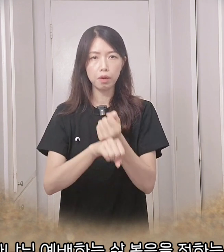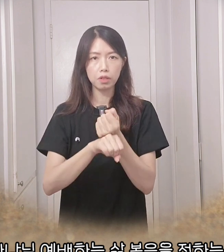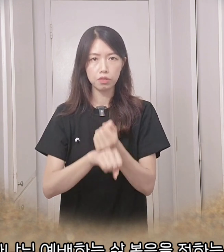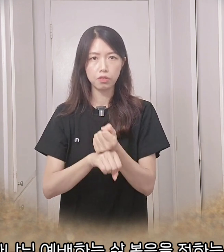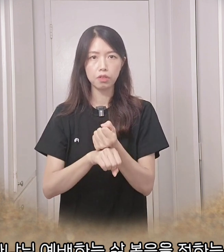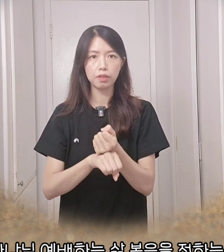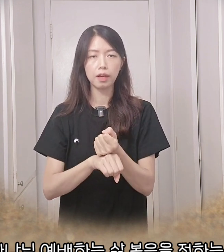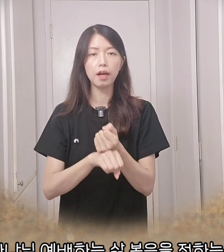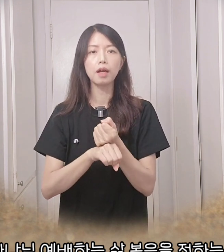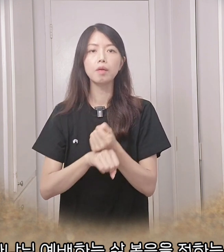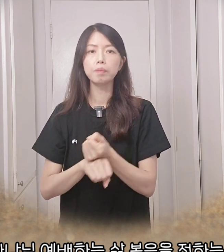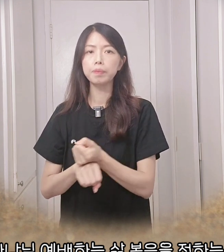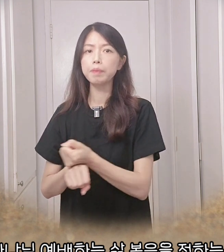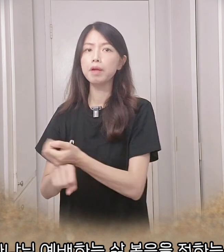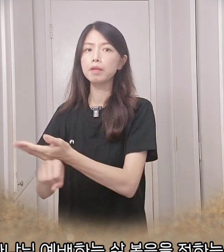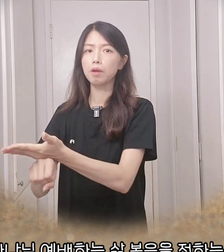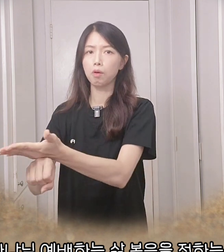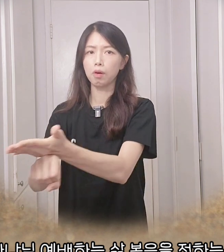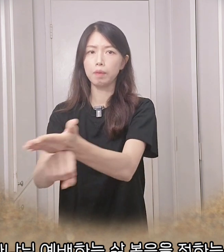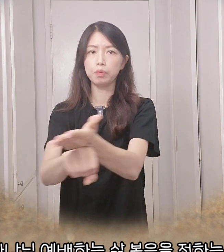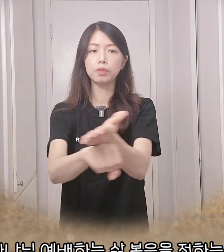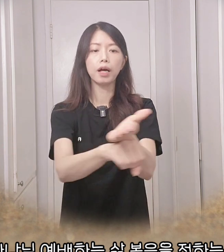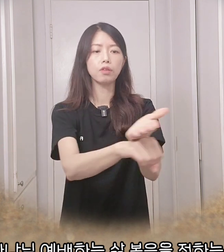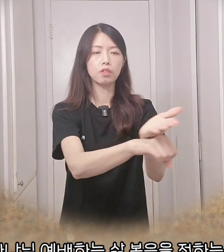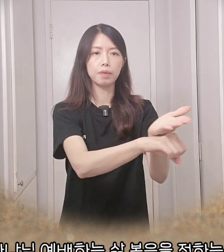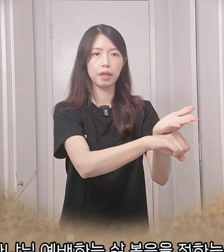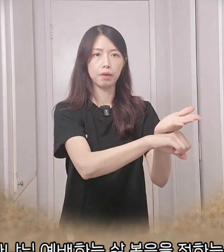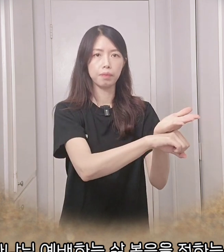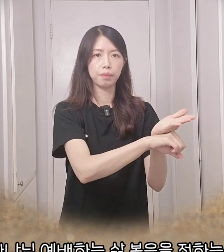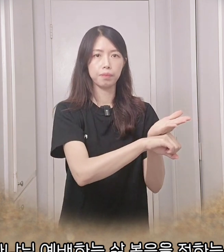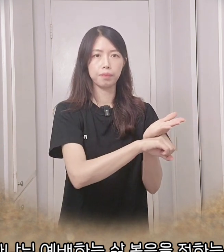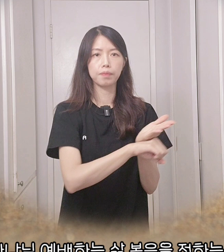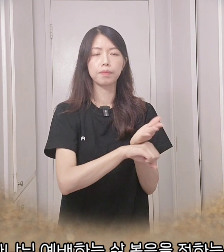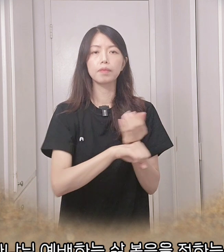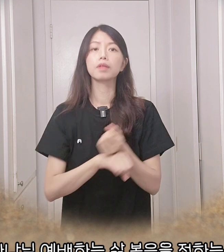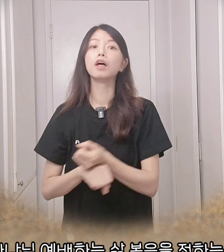이렇게 주먹을 쥐어주셨다가 피면서 앞으로 나가주시면 돼요.